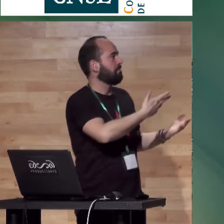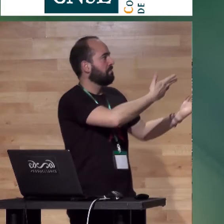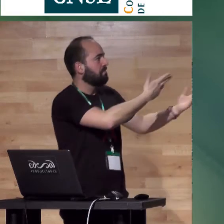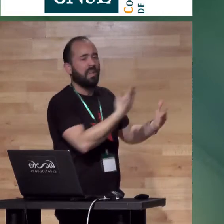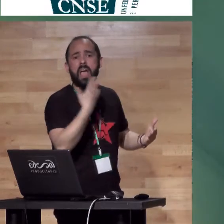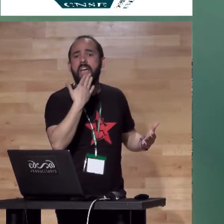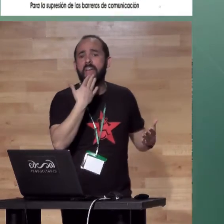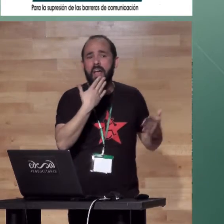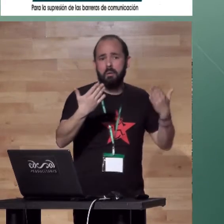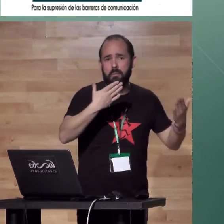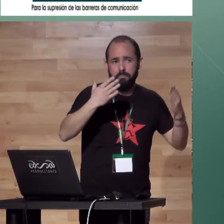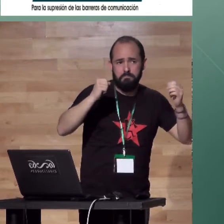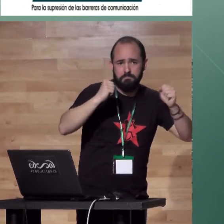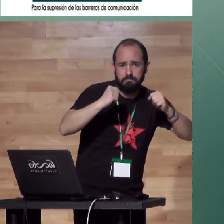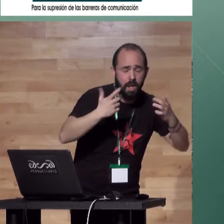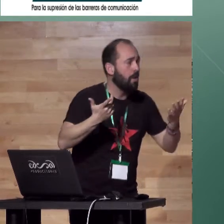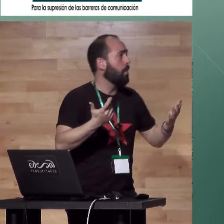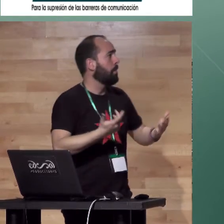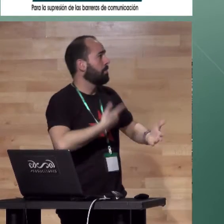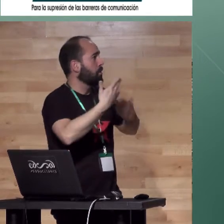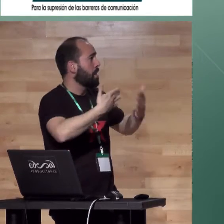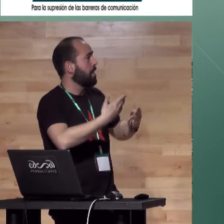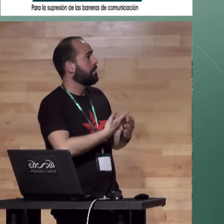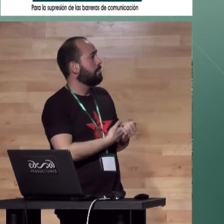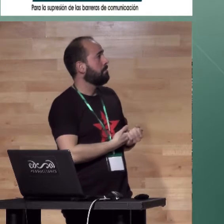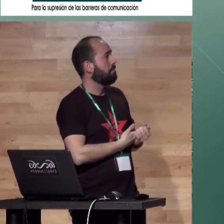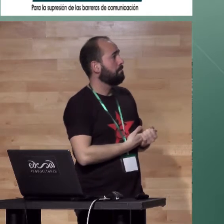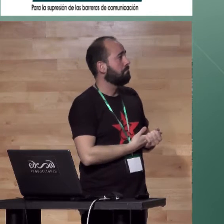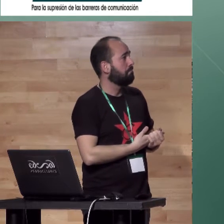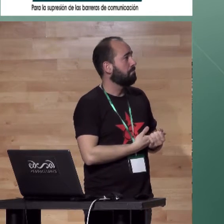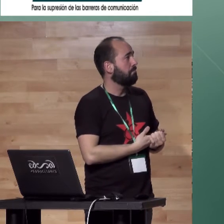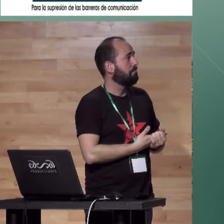Está fumando. Puedes hacerte una idea de la edad que tiene.